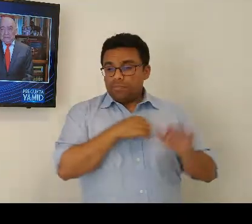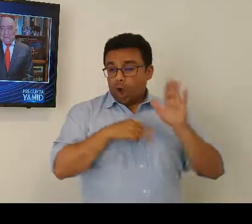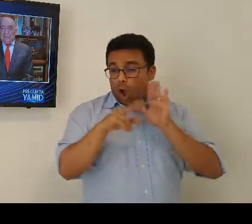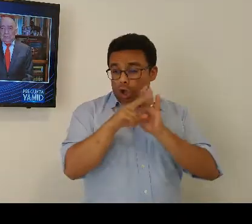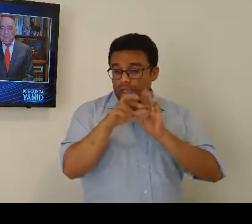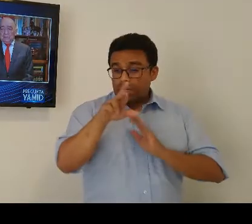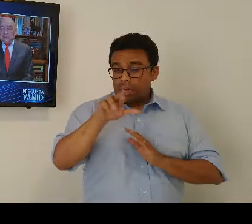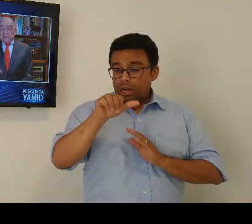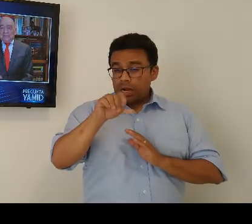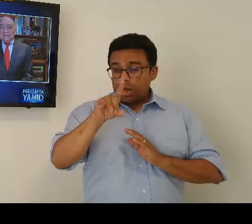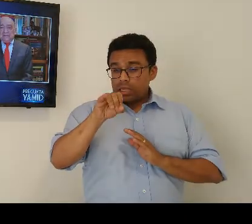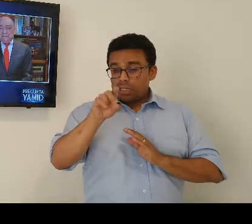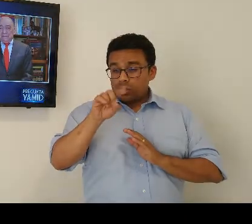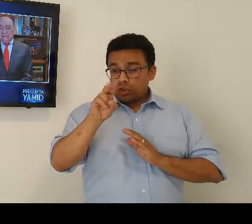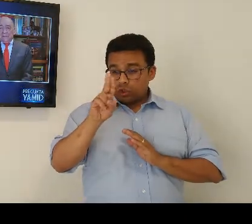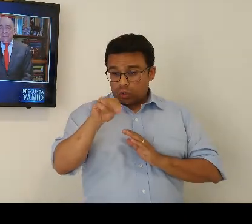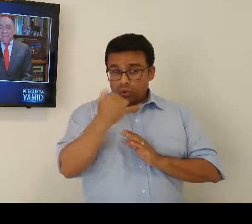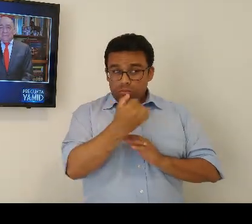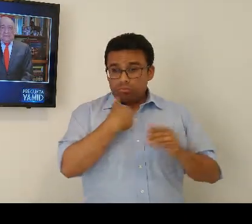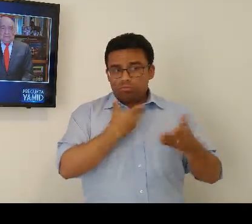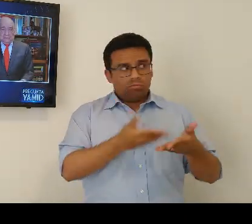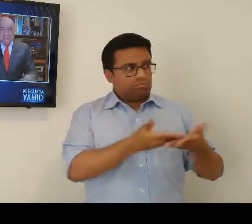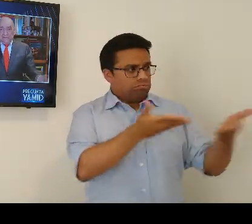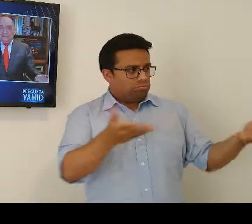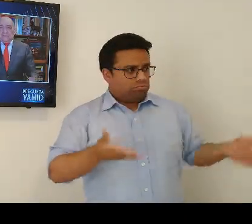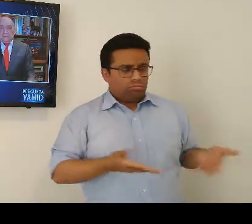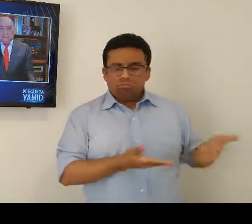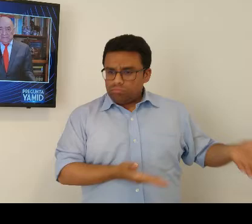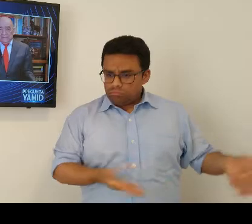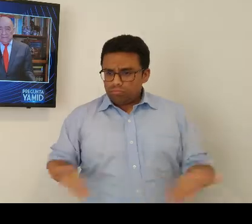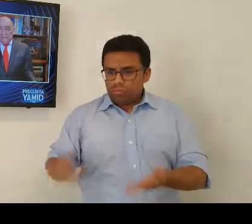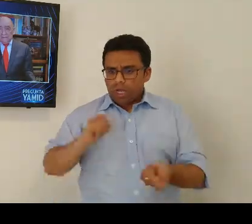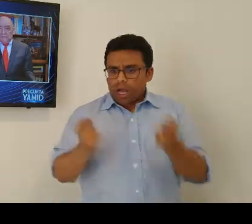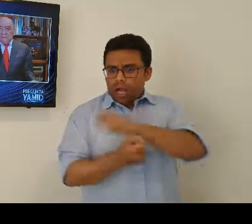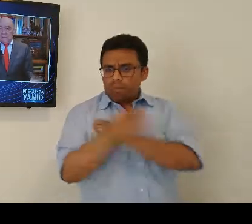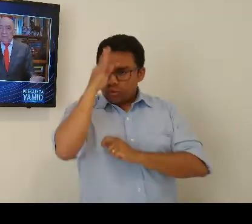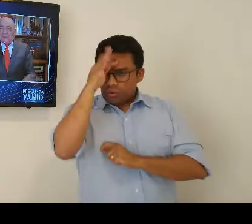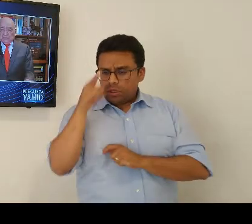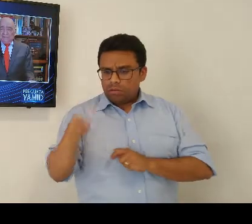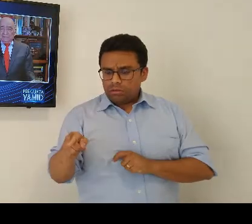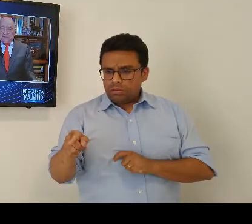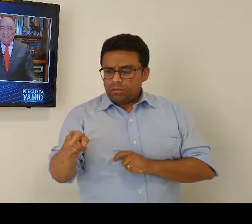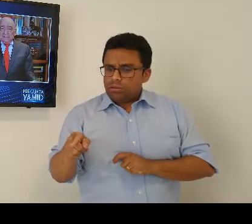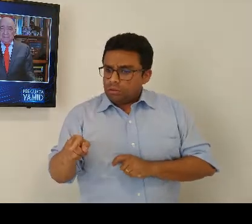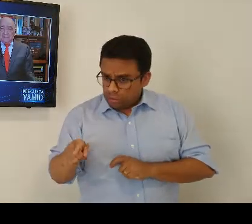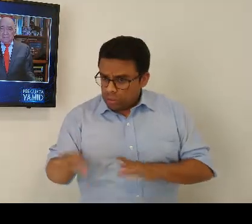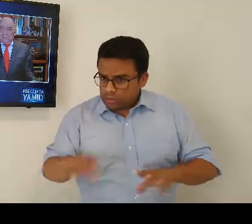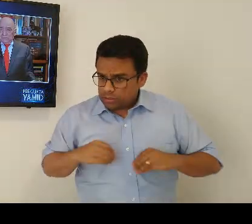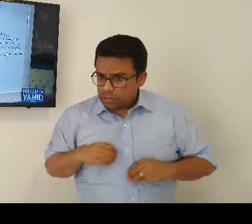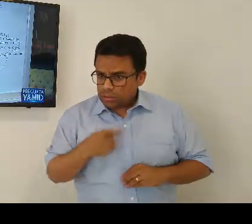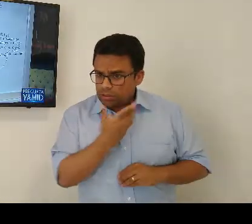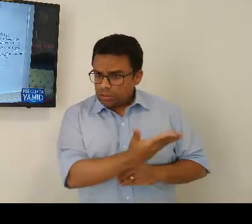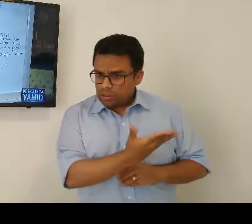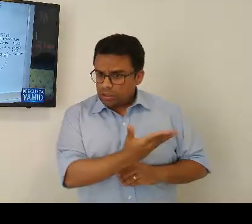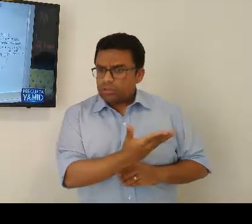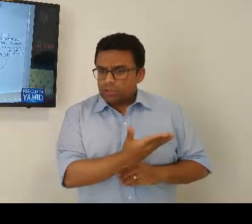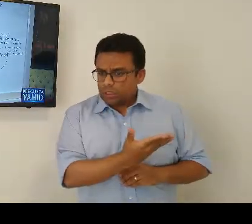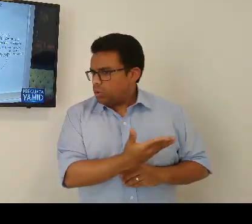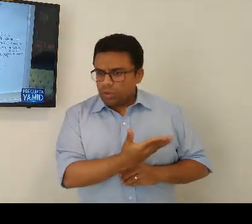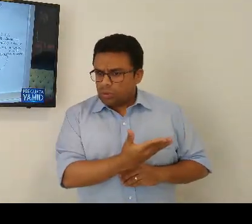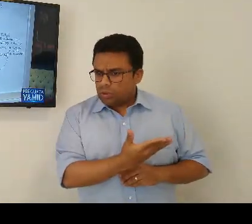le ofreció sus instalaciones para que lo conviertan en hospital. ¿Usted va a aceptar o es